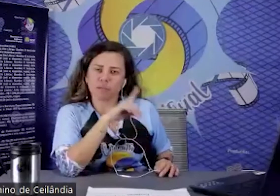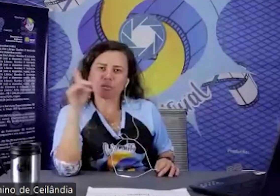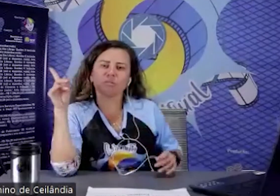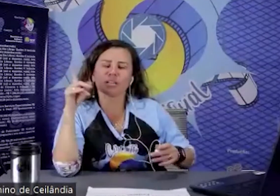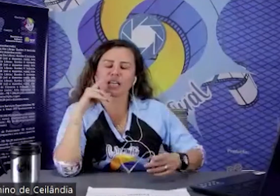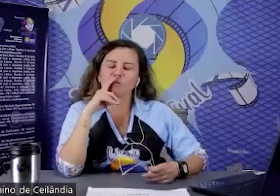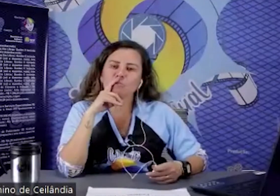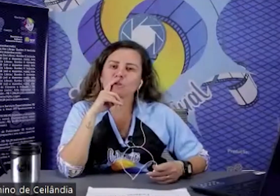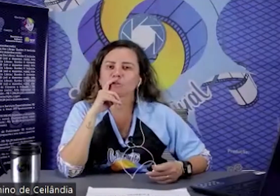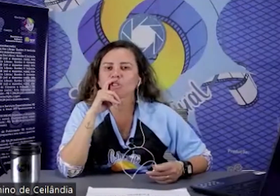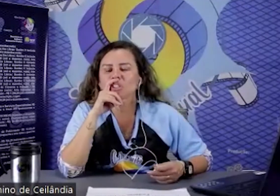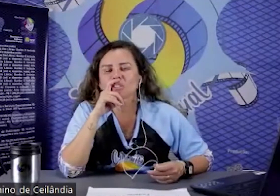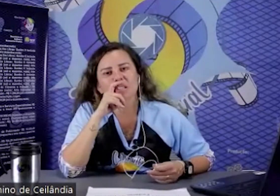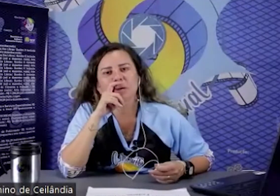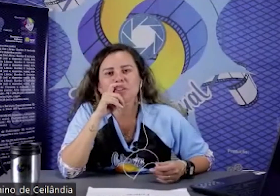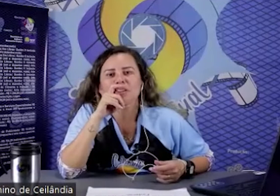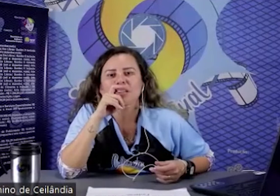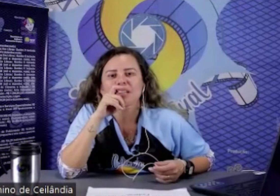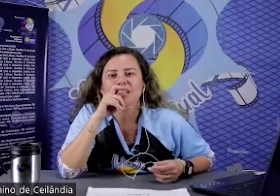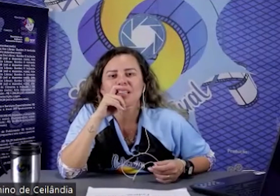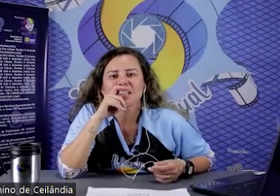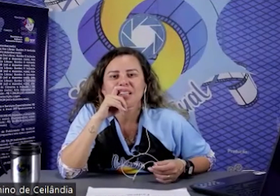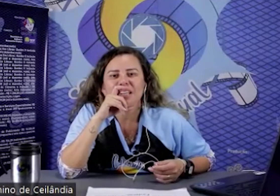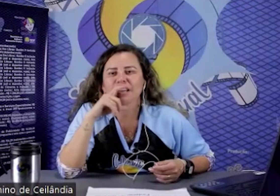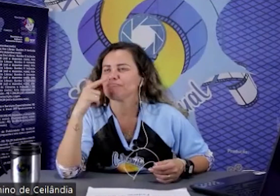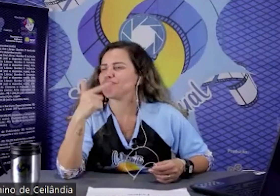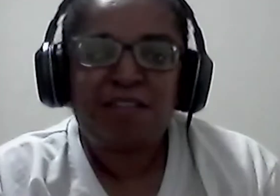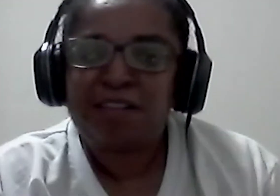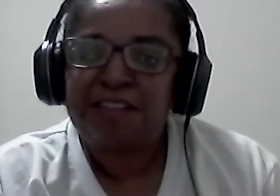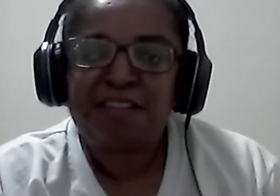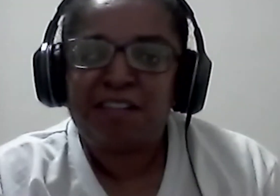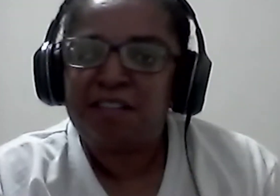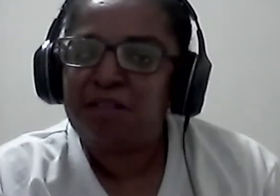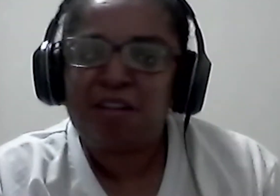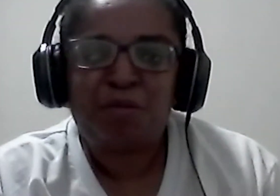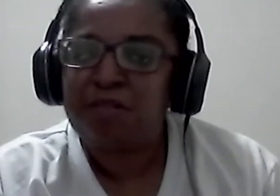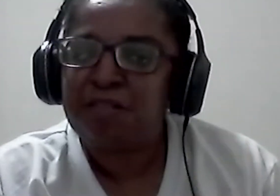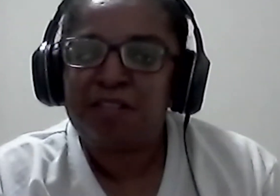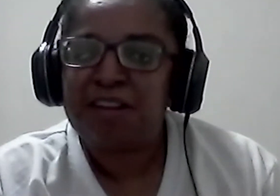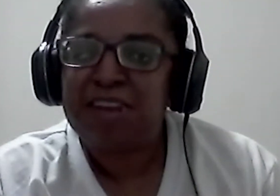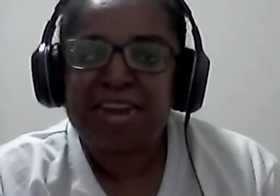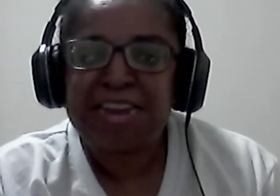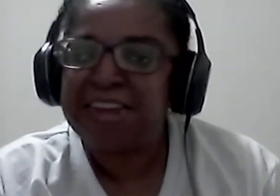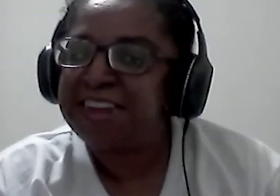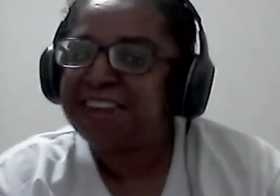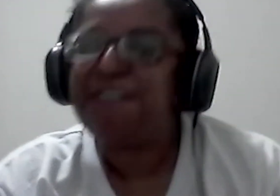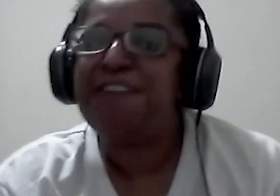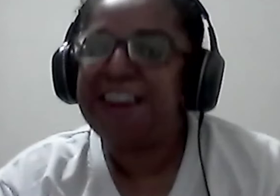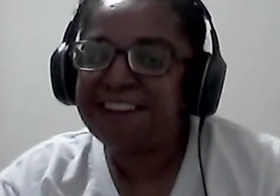recebeu aqueles domingos todinho que tu trabalhou? E ela, nada. Não, nada. Olha Porque aí,